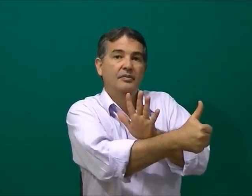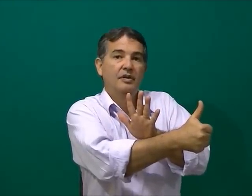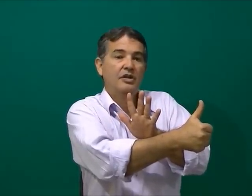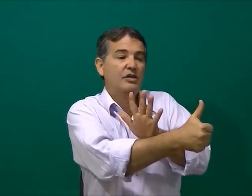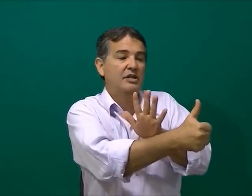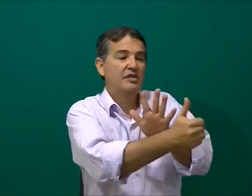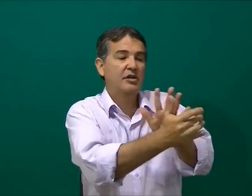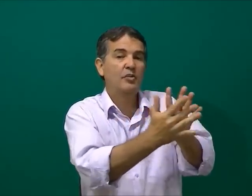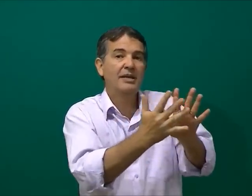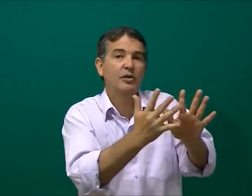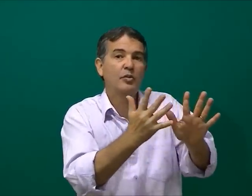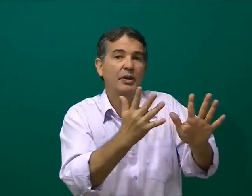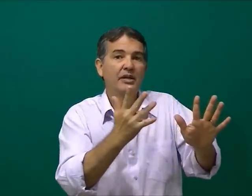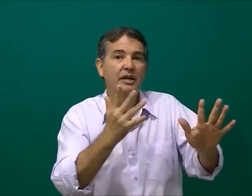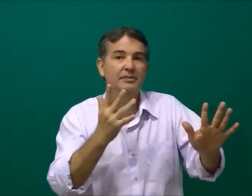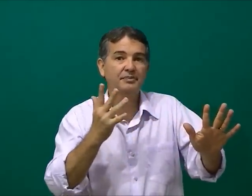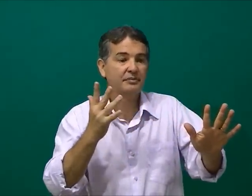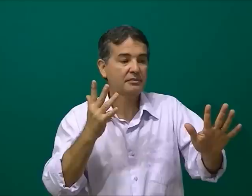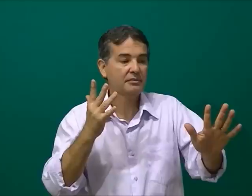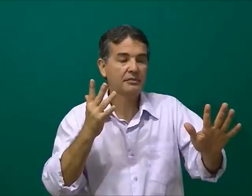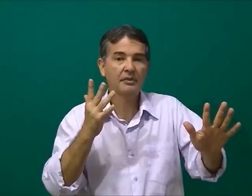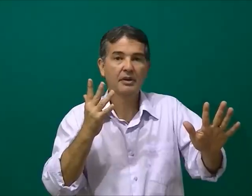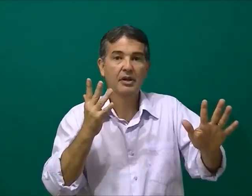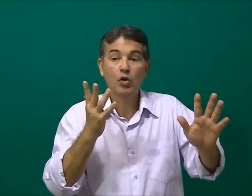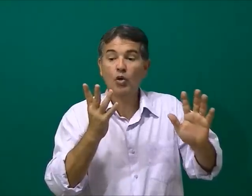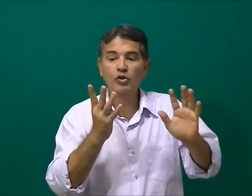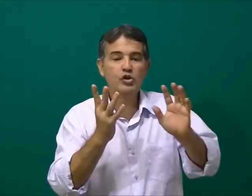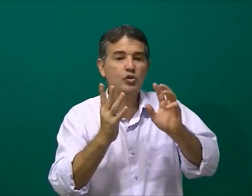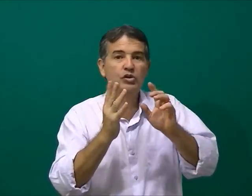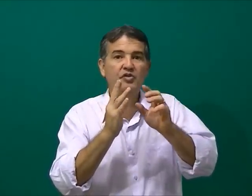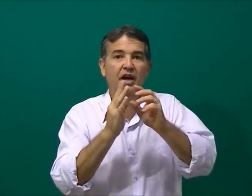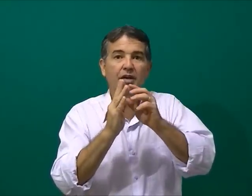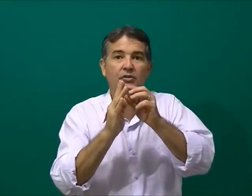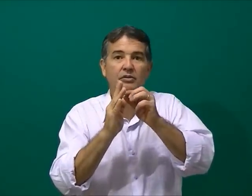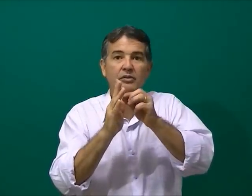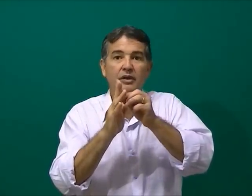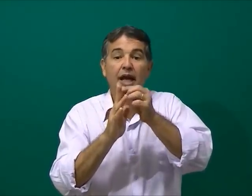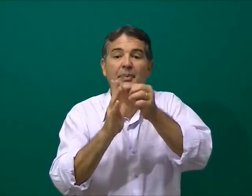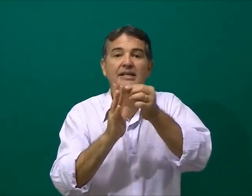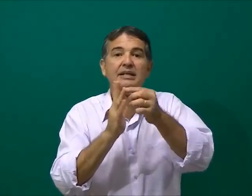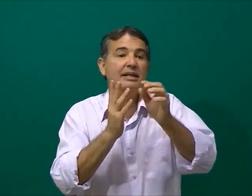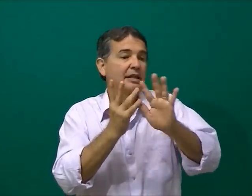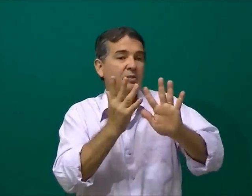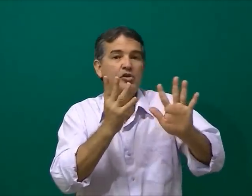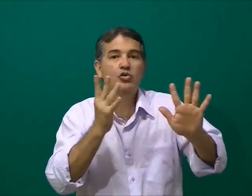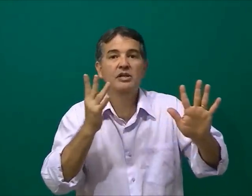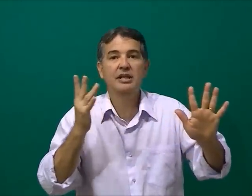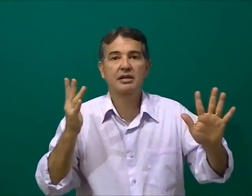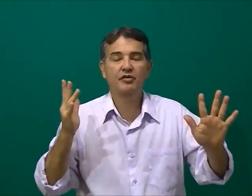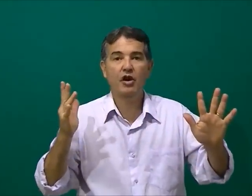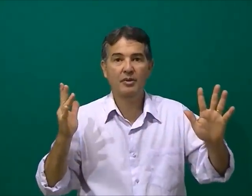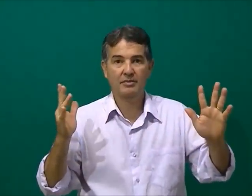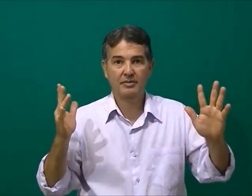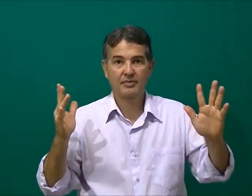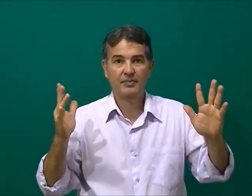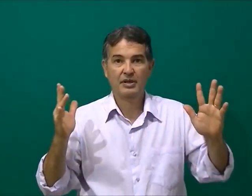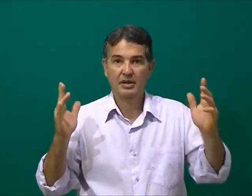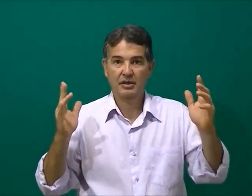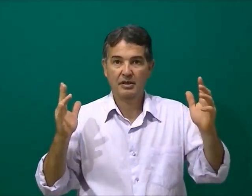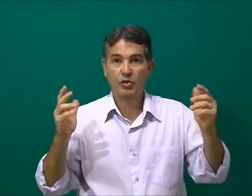Então assim você começa a compreender como os surdos falam, representando as pessoas dessa forma. Ou